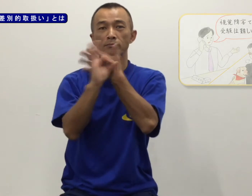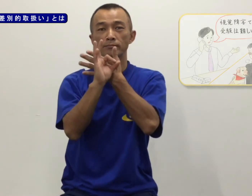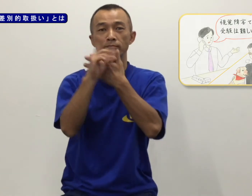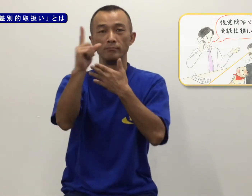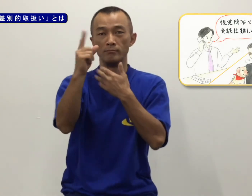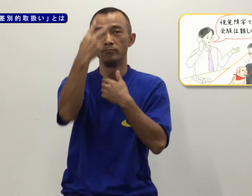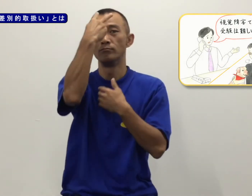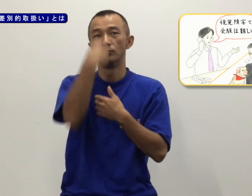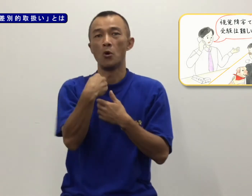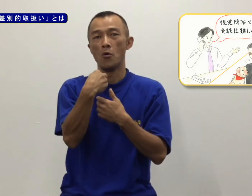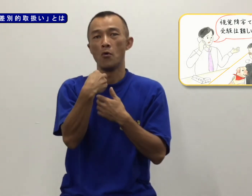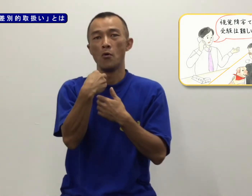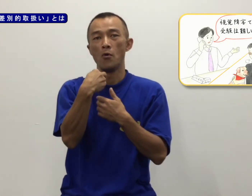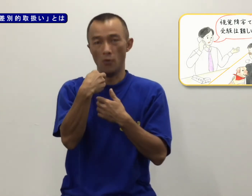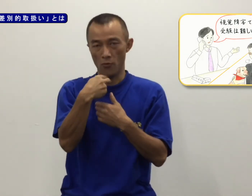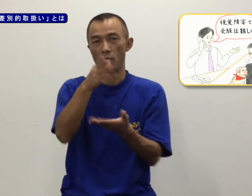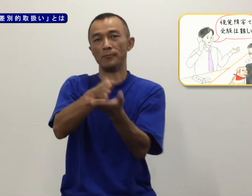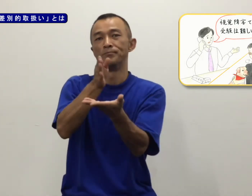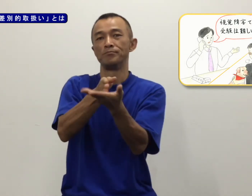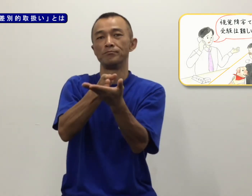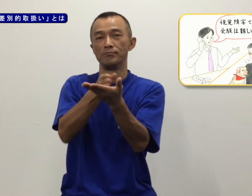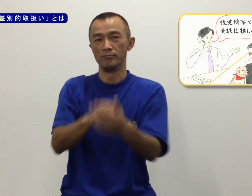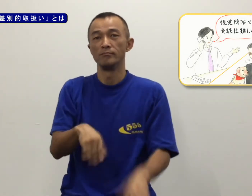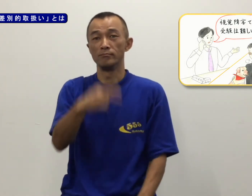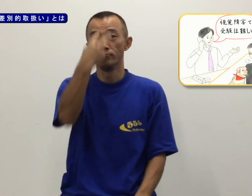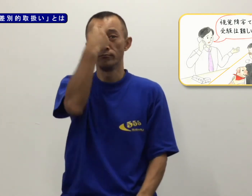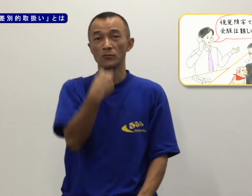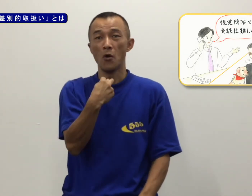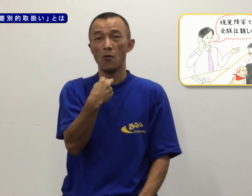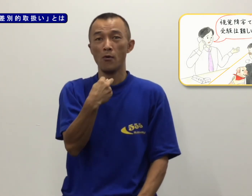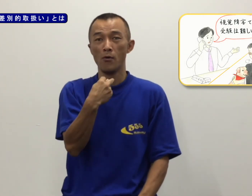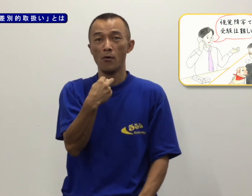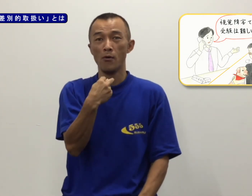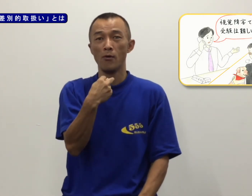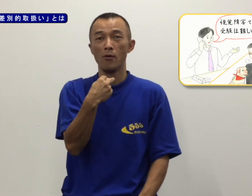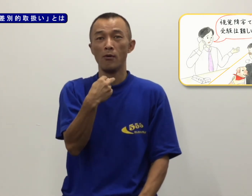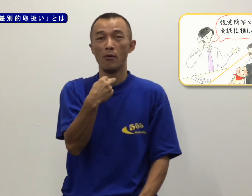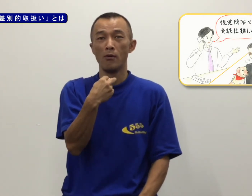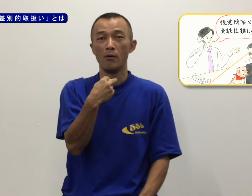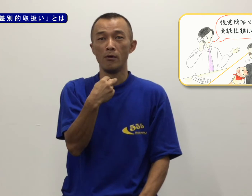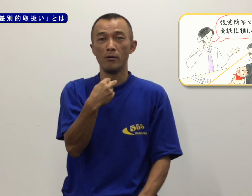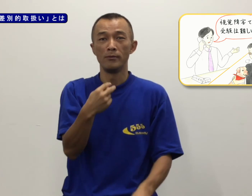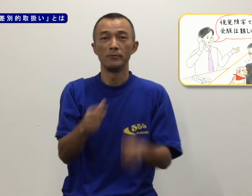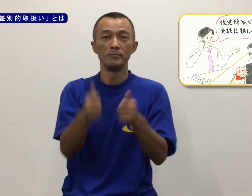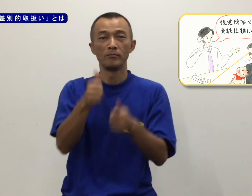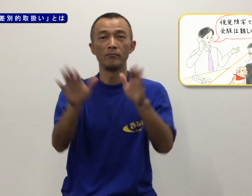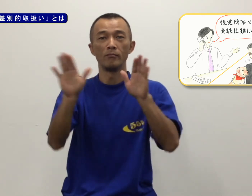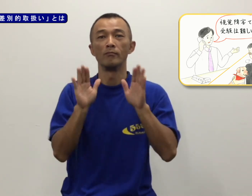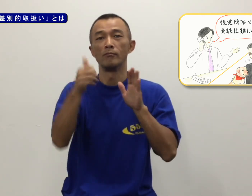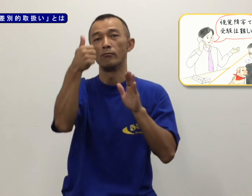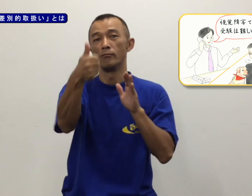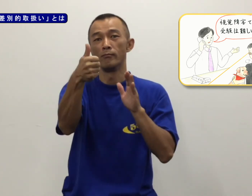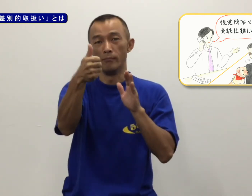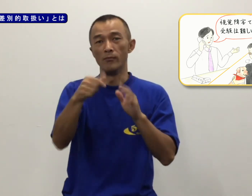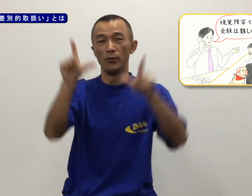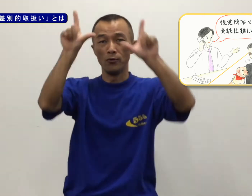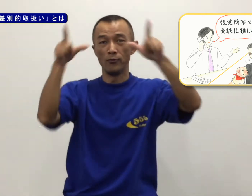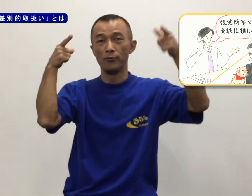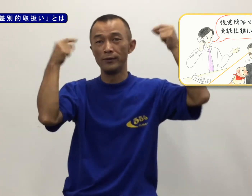例1は視覚障害の例です視覚障害のある受験生から東京